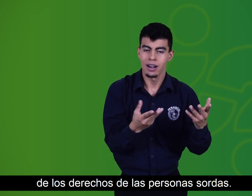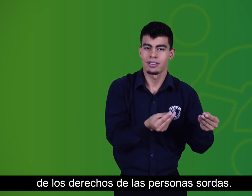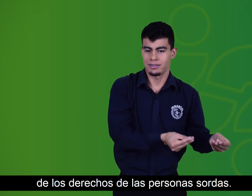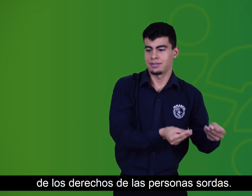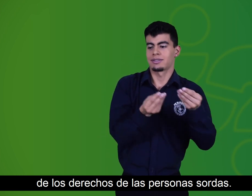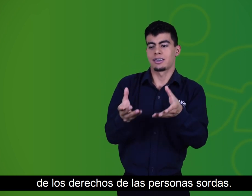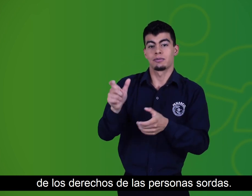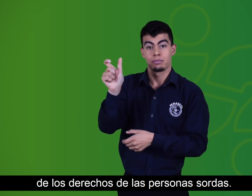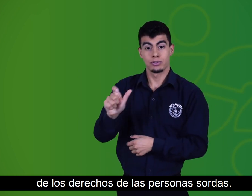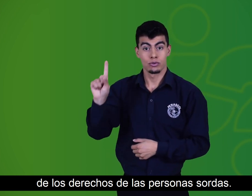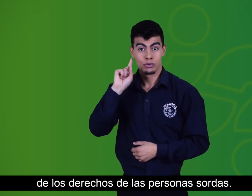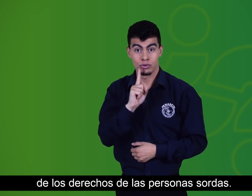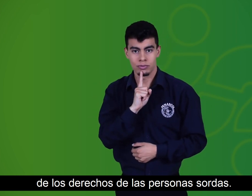de las personas sordas.